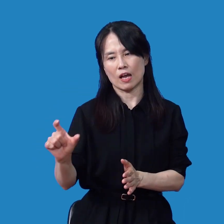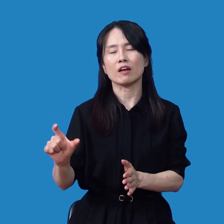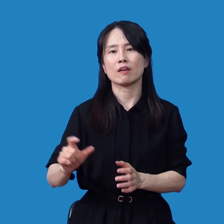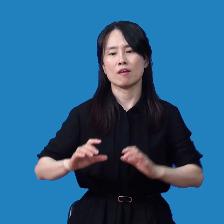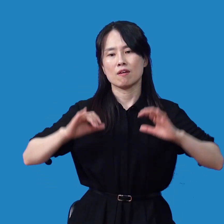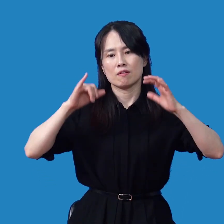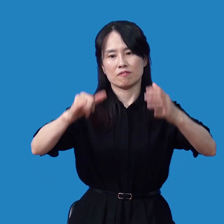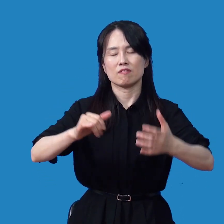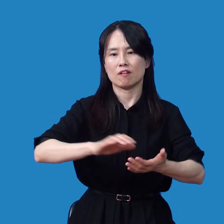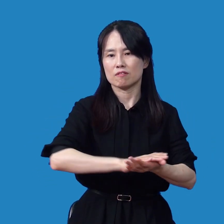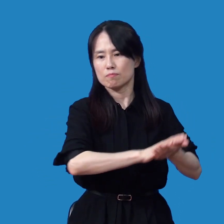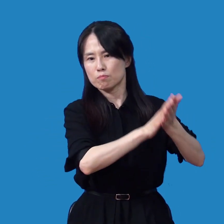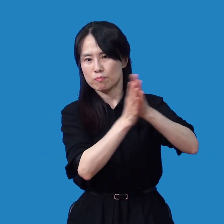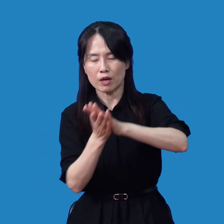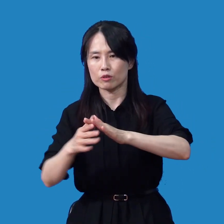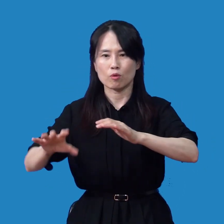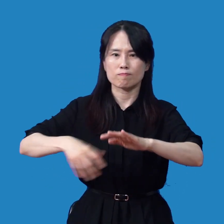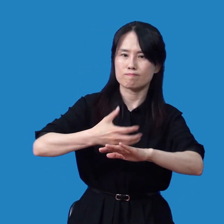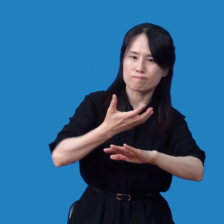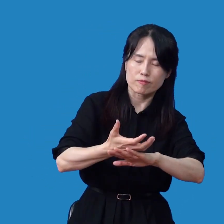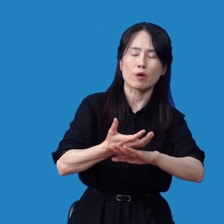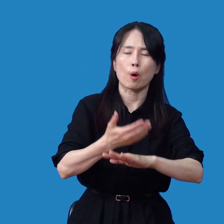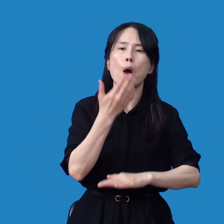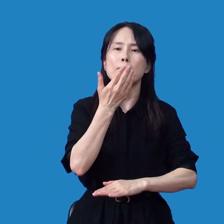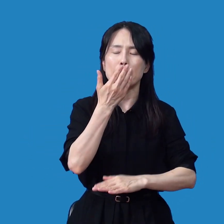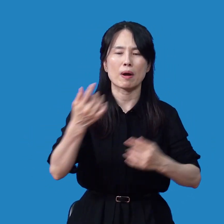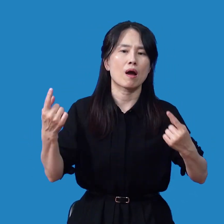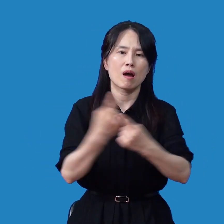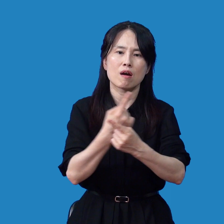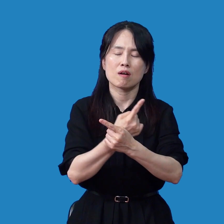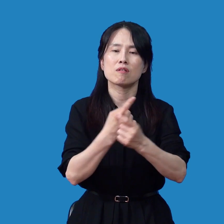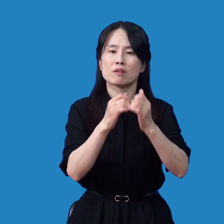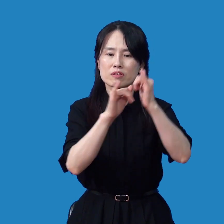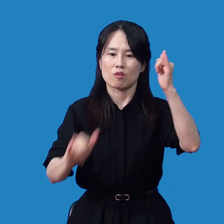세상을 뒤흔들고 역사를 바꾸어 나가는 사람들입니다.